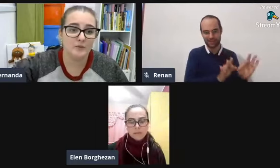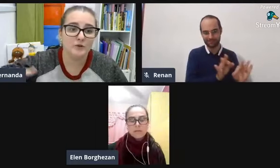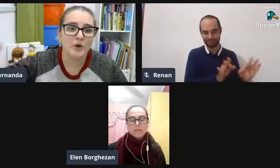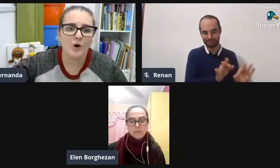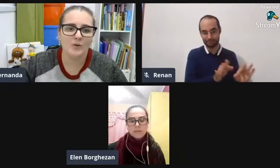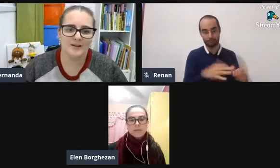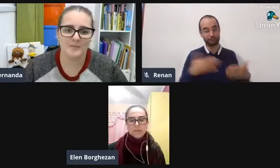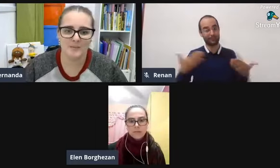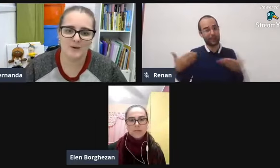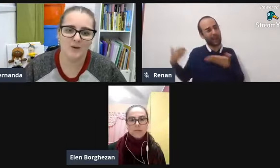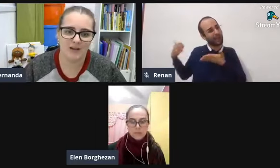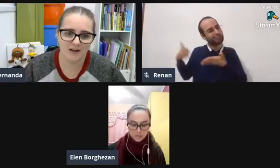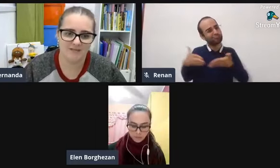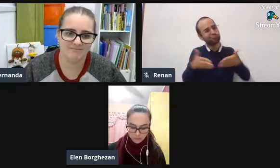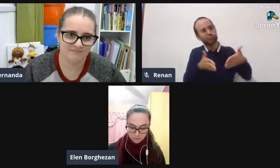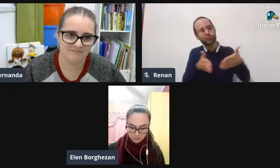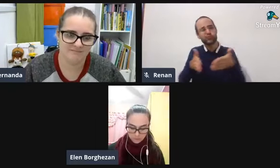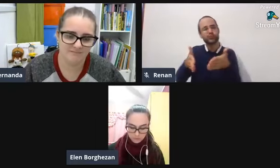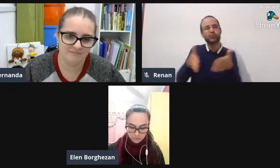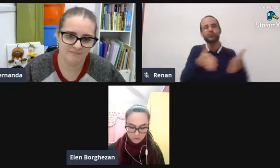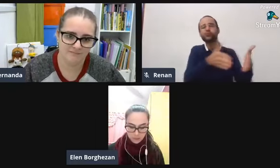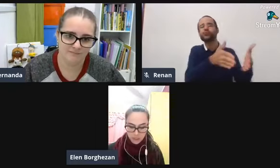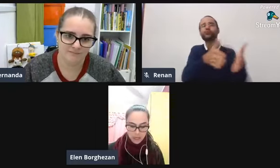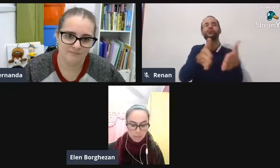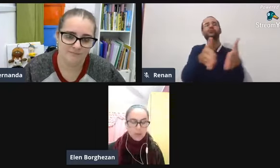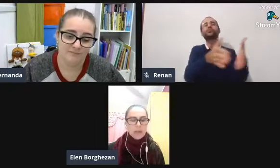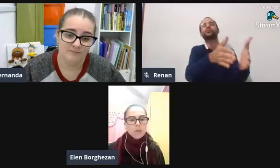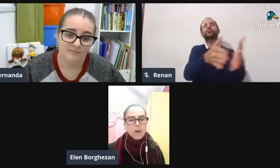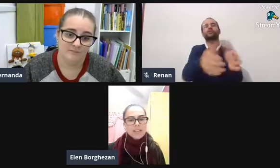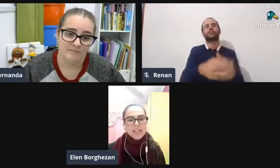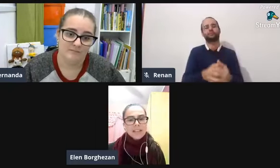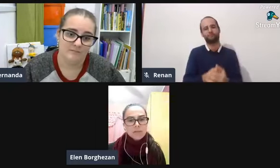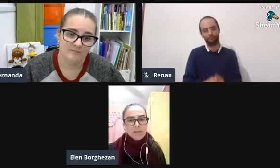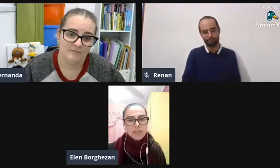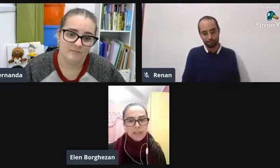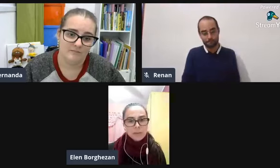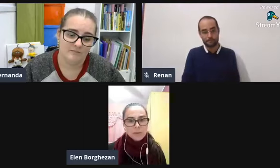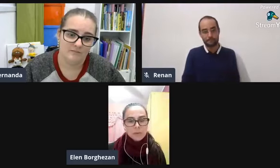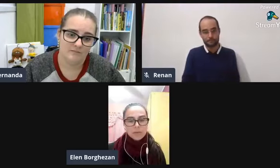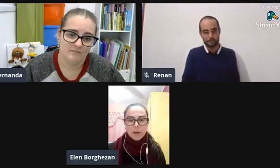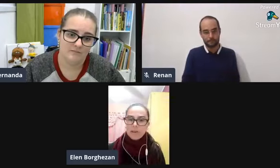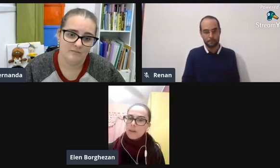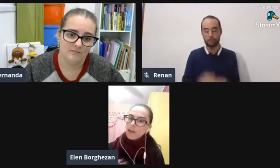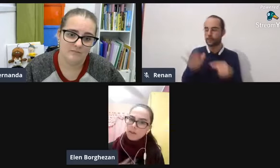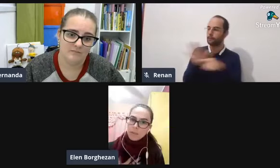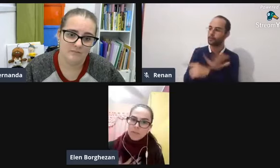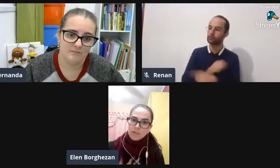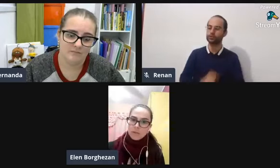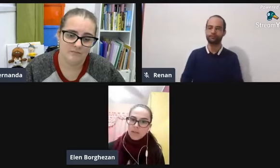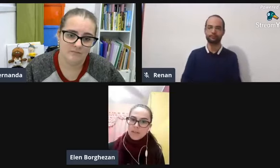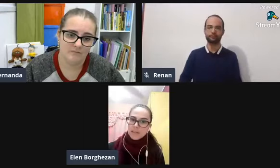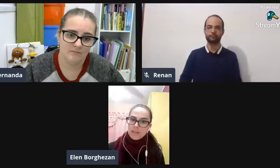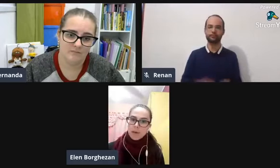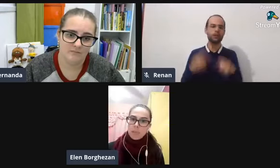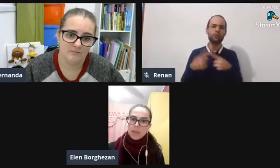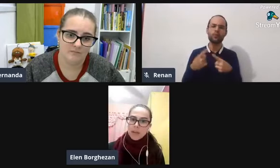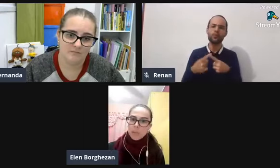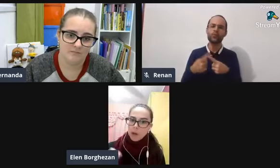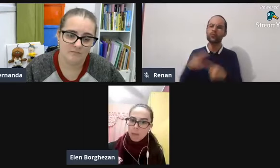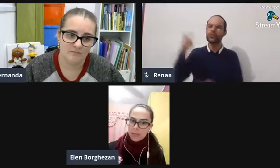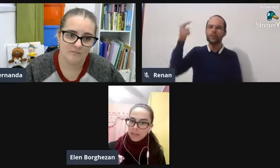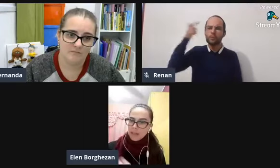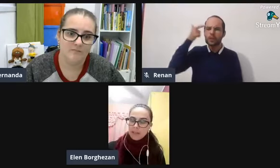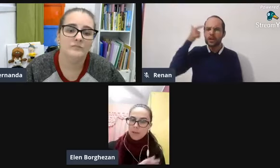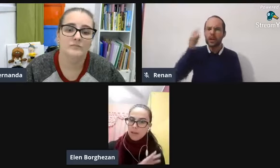tem um caminho muito longo ainda para percorrer, né? Por que tu acha que é tão difícil? Eu sempre digo que talvez essa é a minha